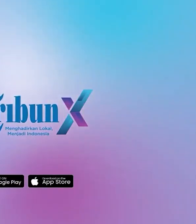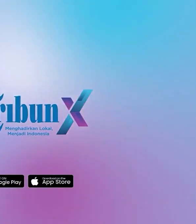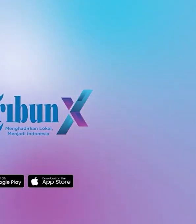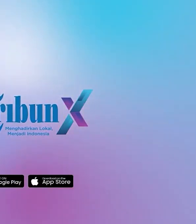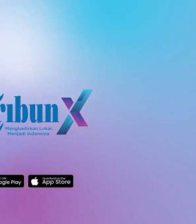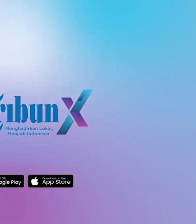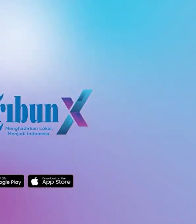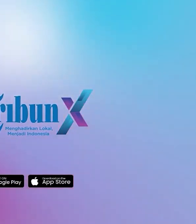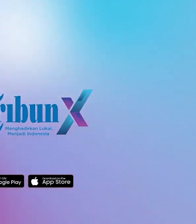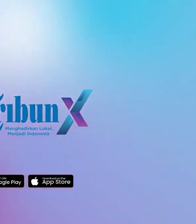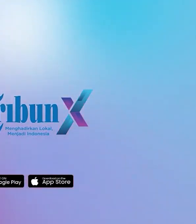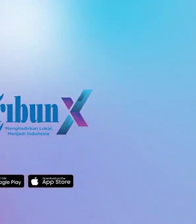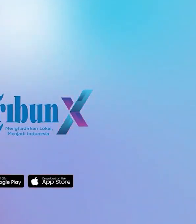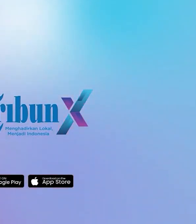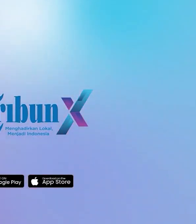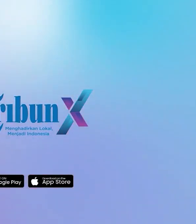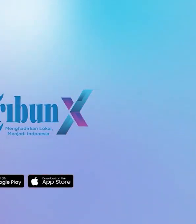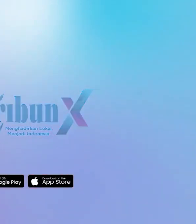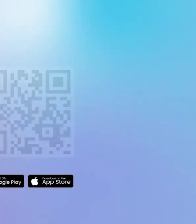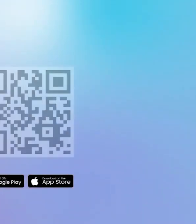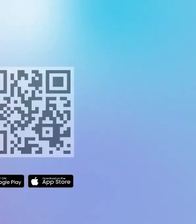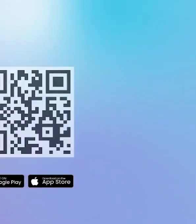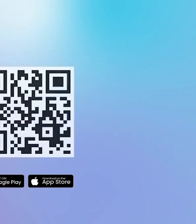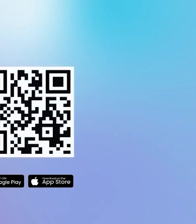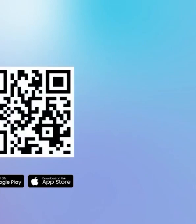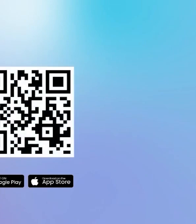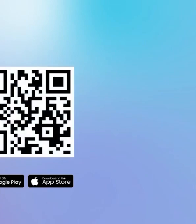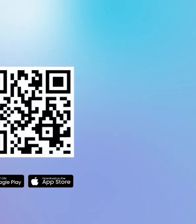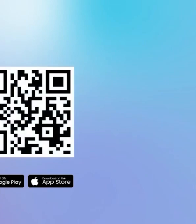menghadirkan lokal menjadi di